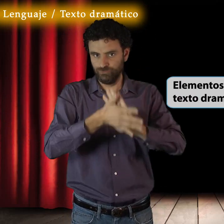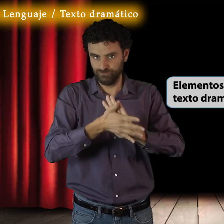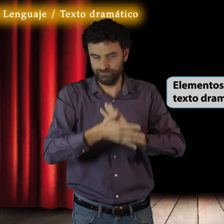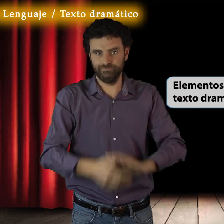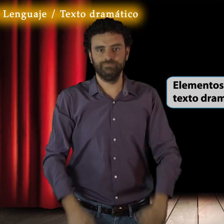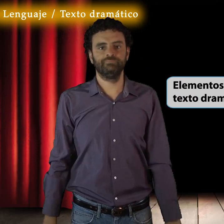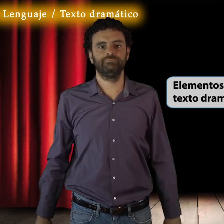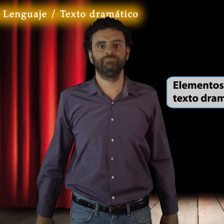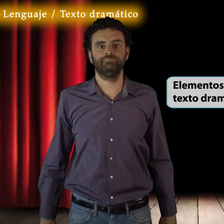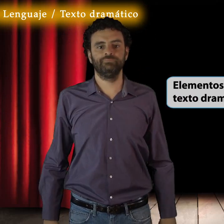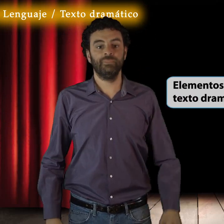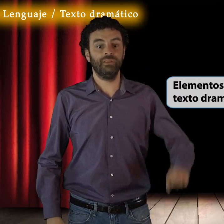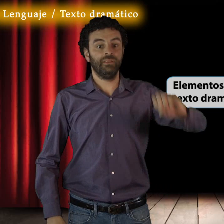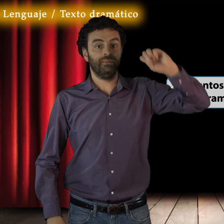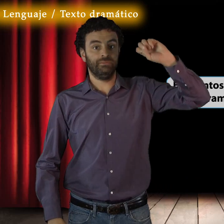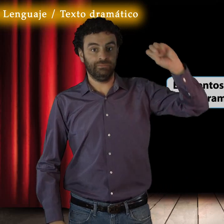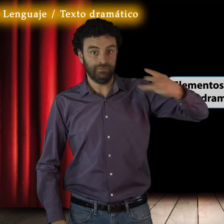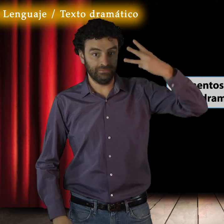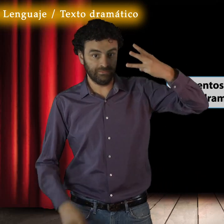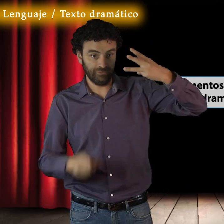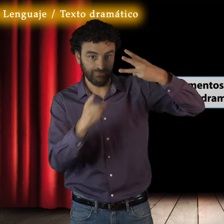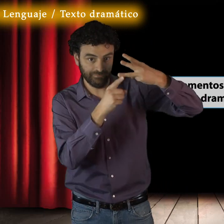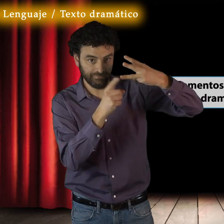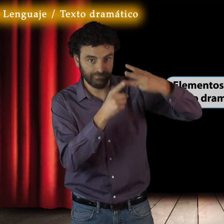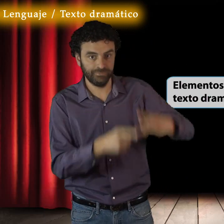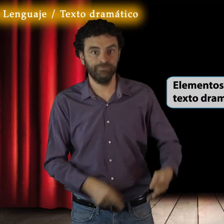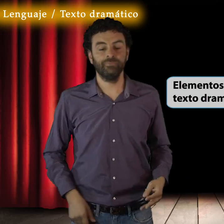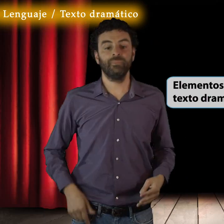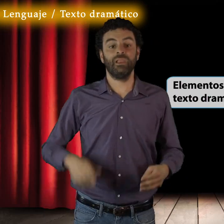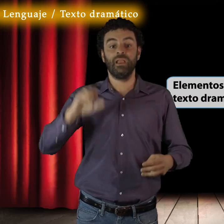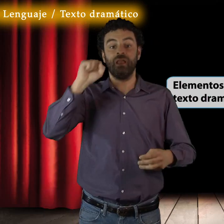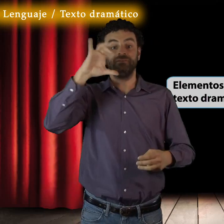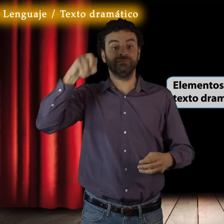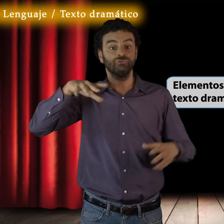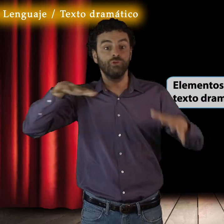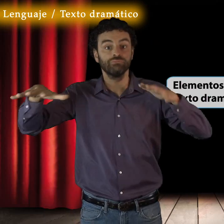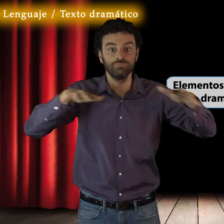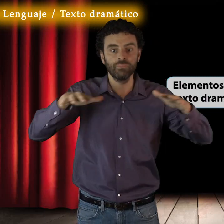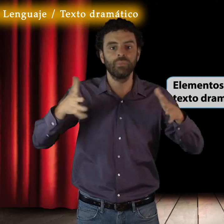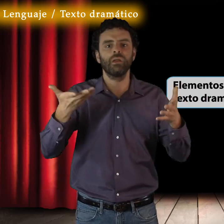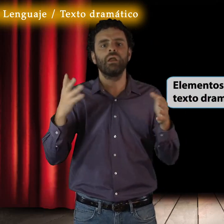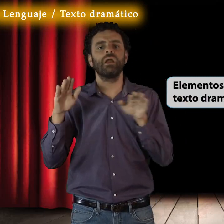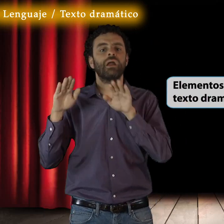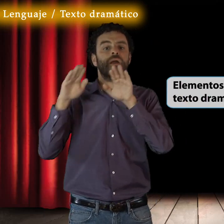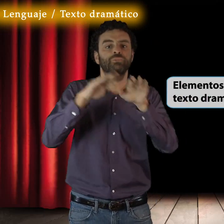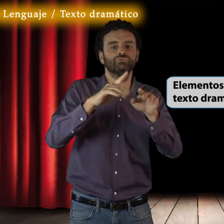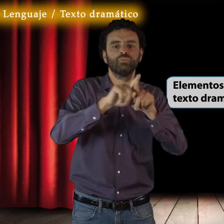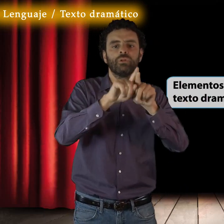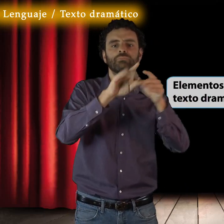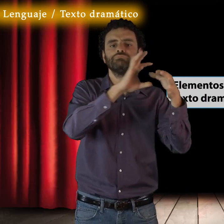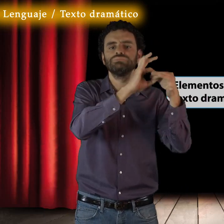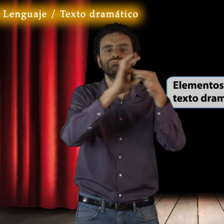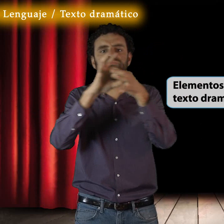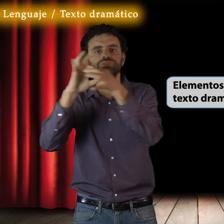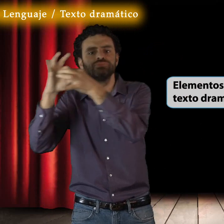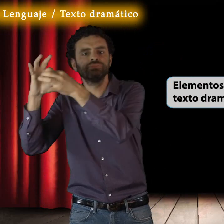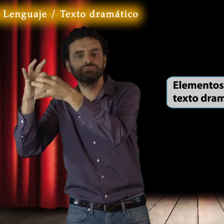acción tercero la acción se apoya en una estructura externa e interna